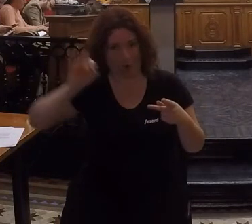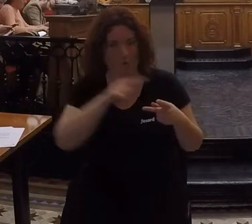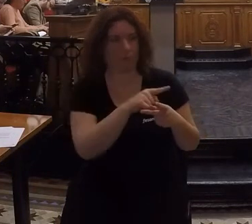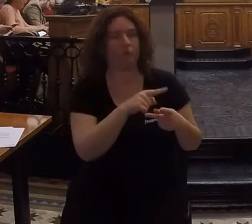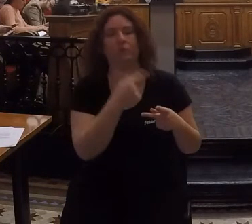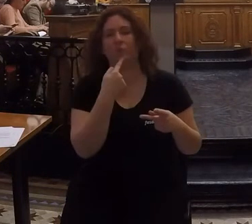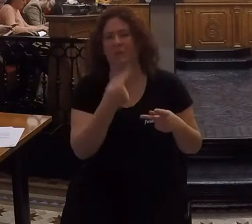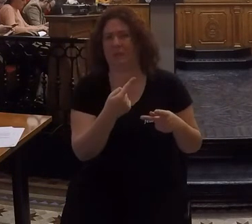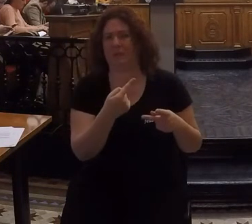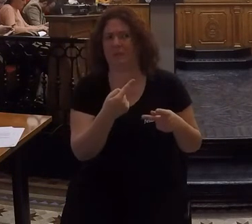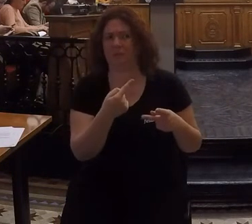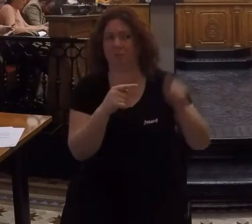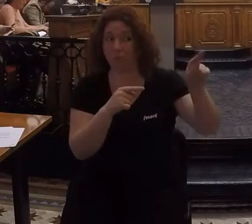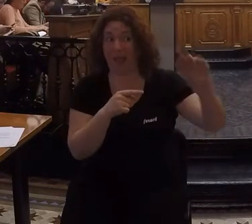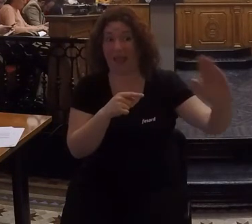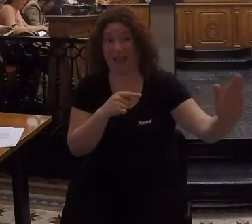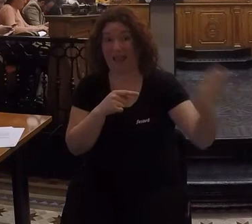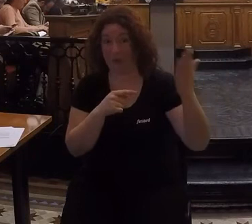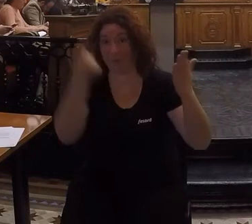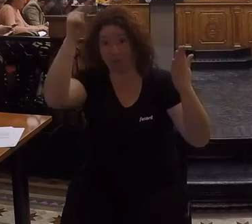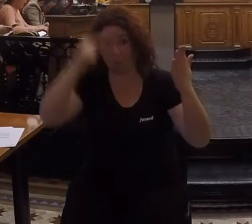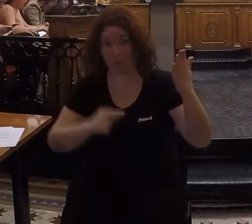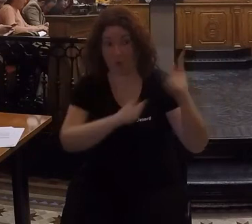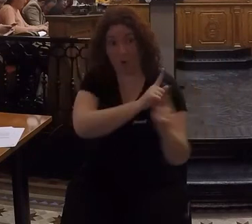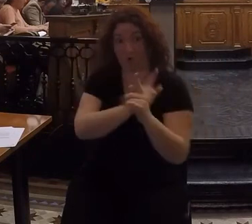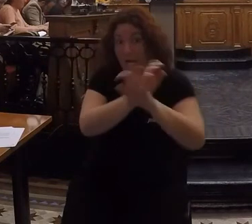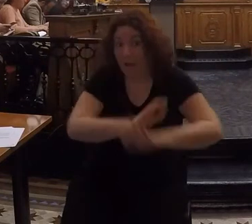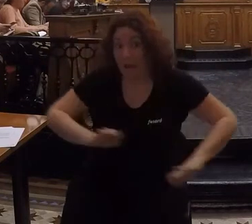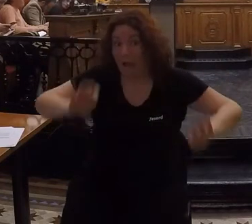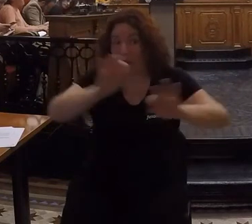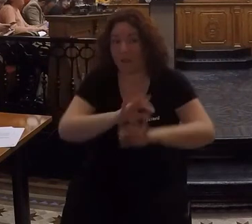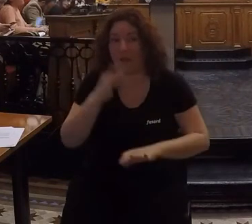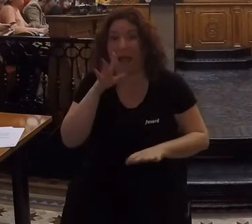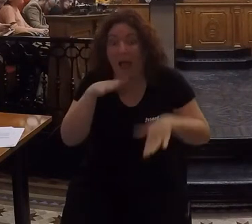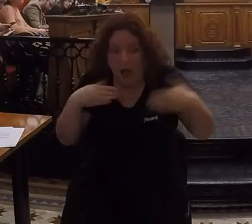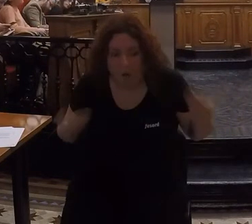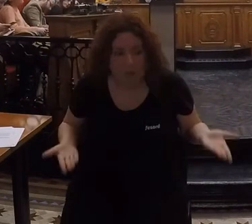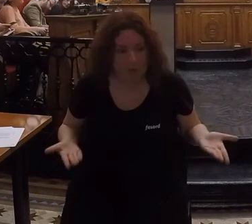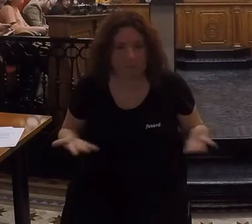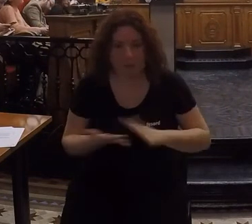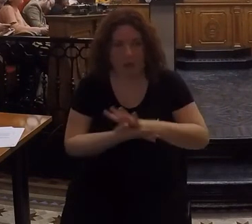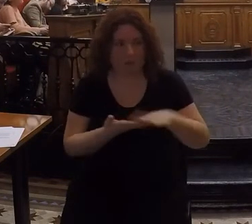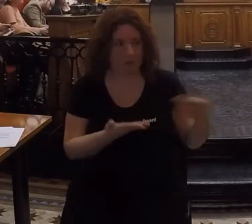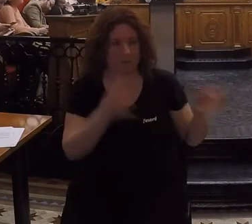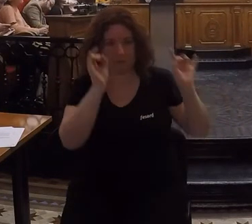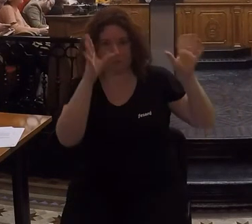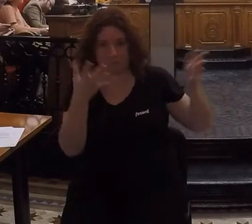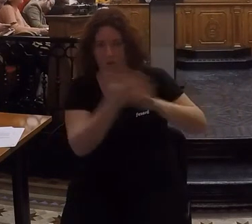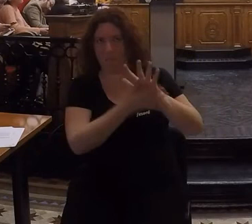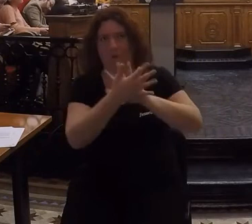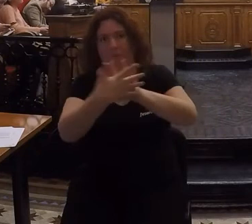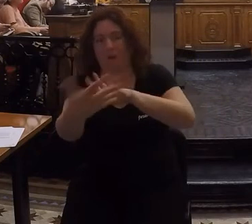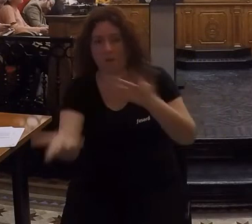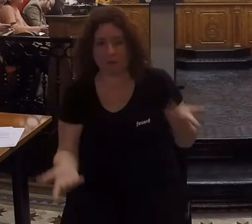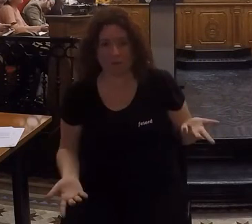para no haber ustedes formulado alegaciones al presupuesto, pues la verdad es que esta intervención le ha dado para mucho. Dice usted que